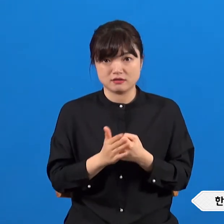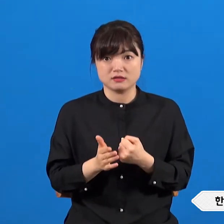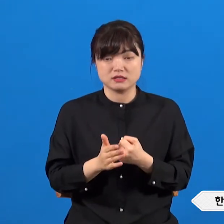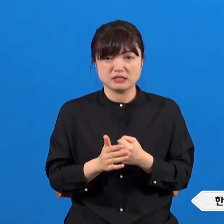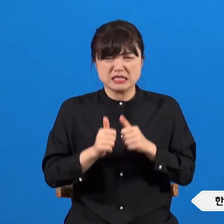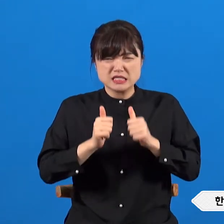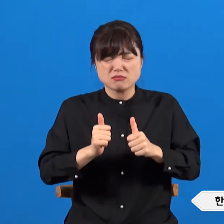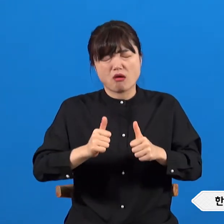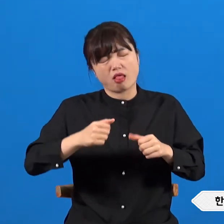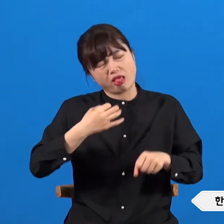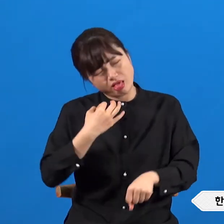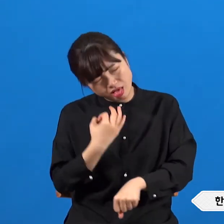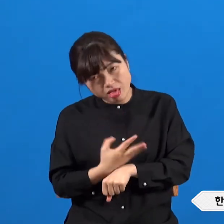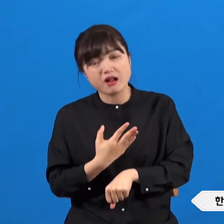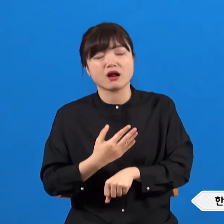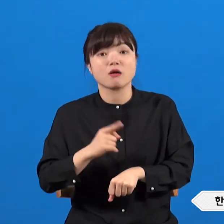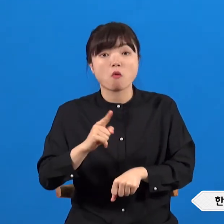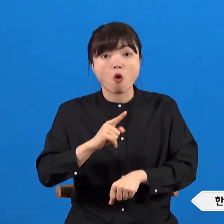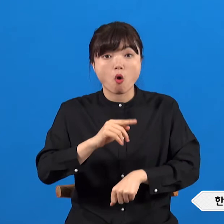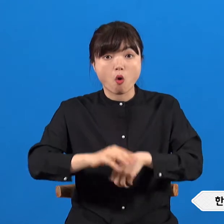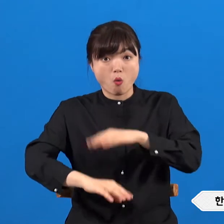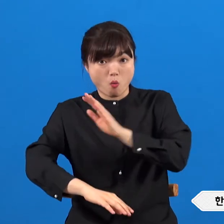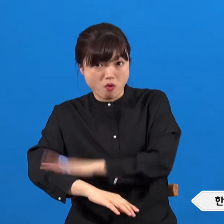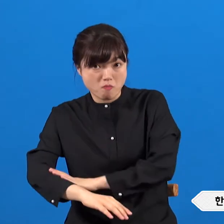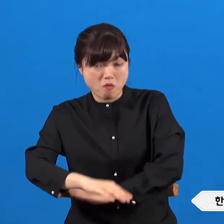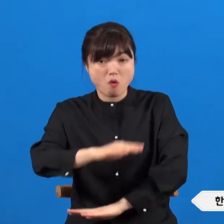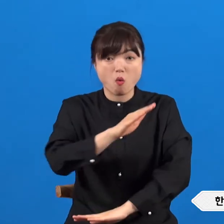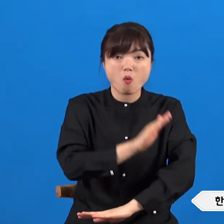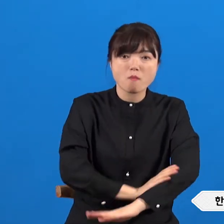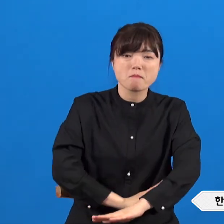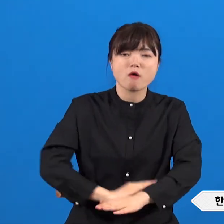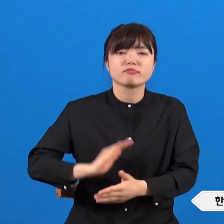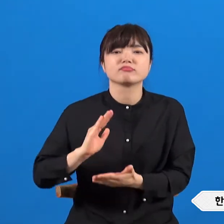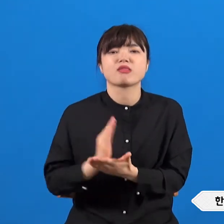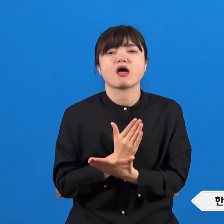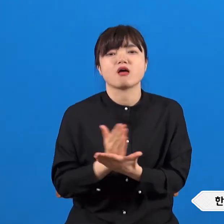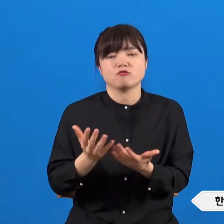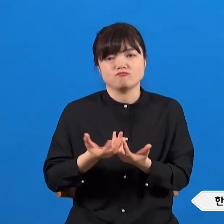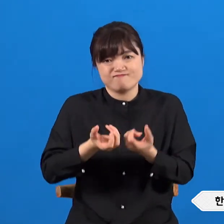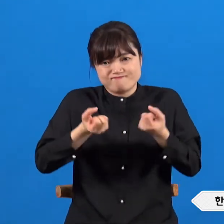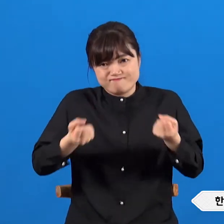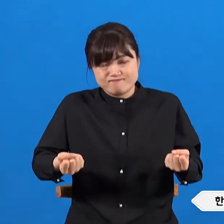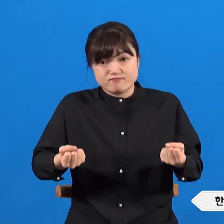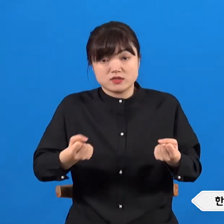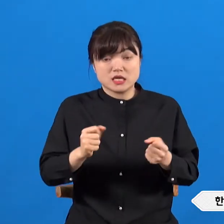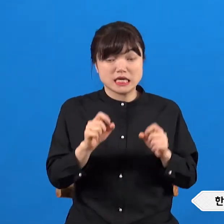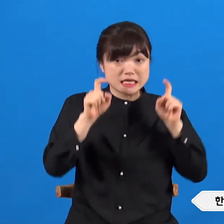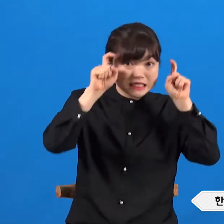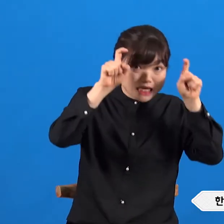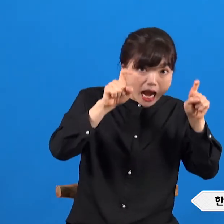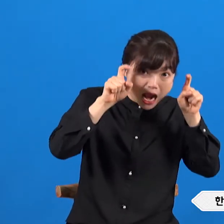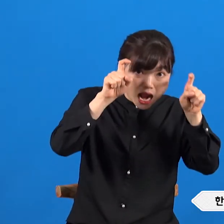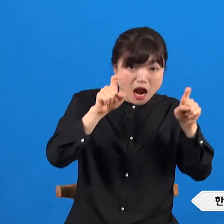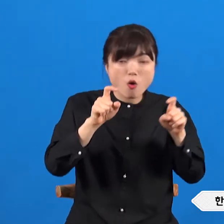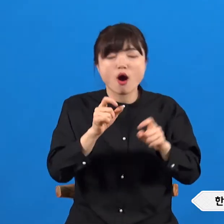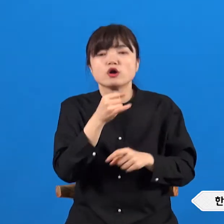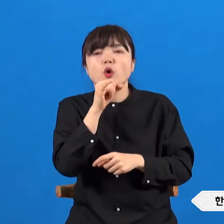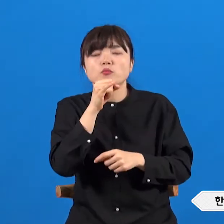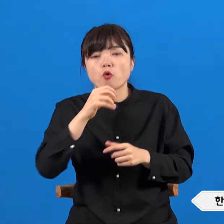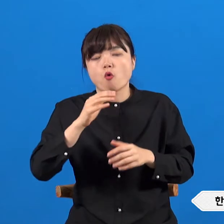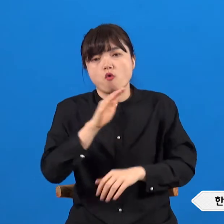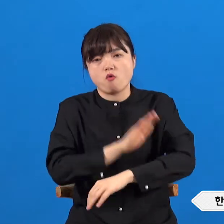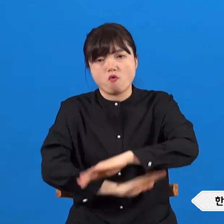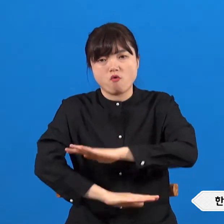심판은 심플합니다. 오른편과 왼편으로 나누는 것입니다. 양과 염소를 오른편